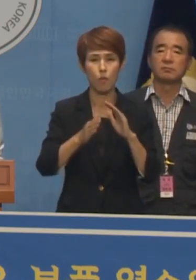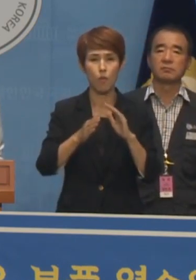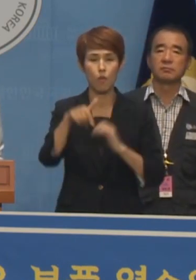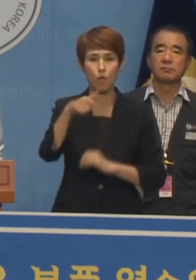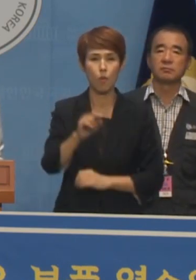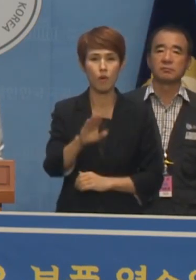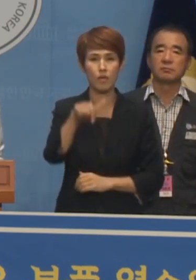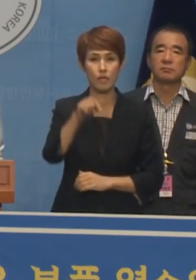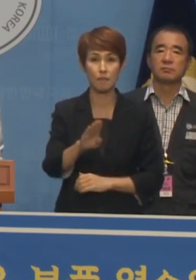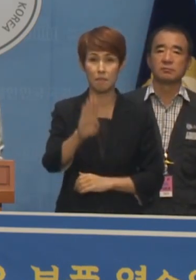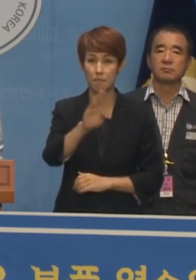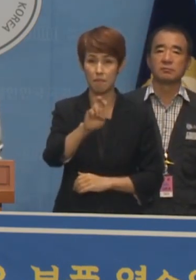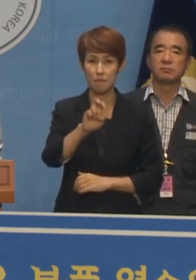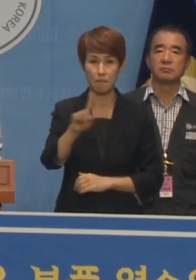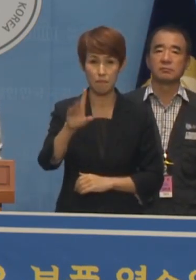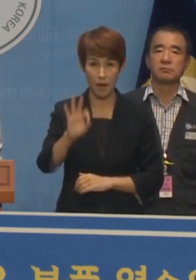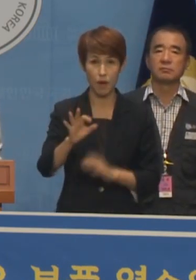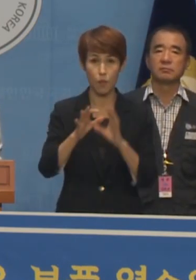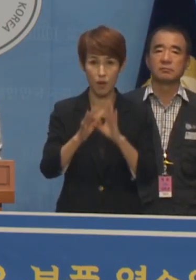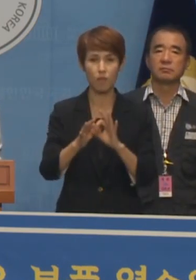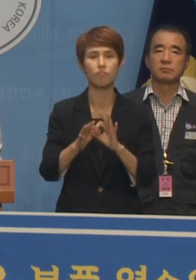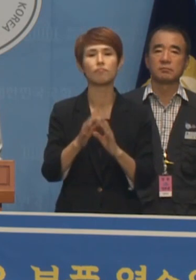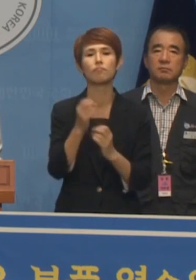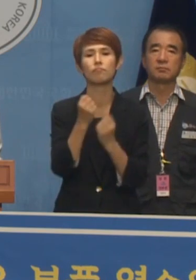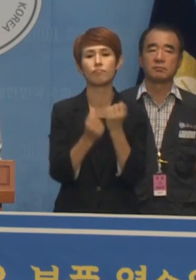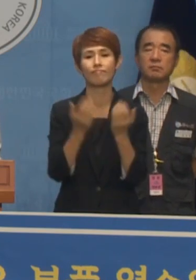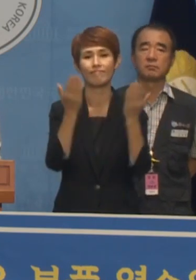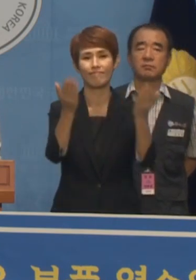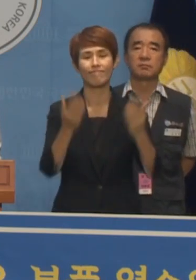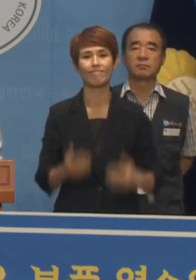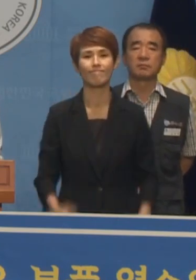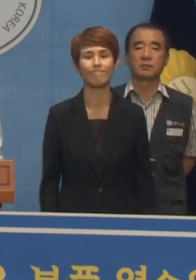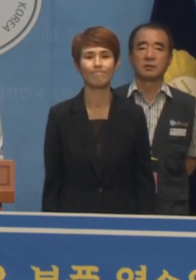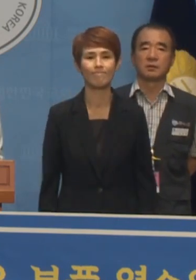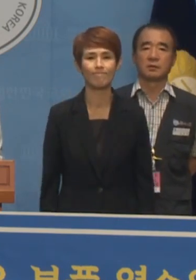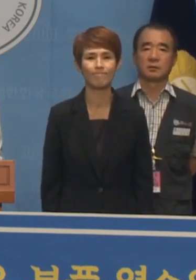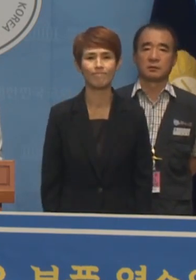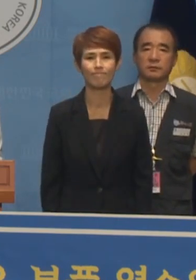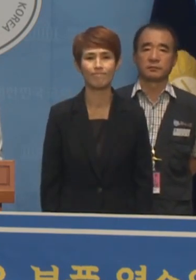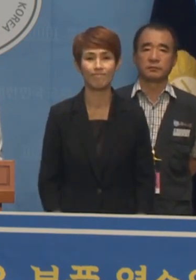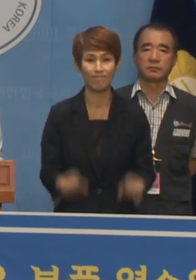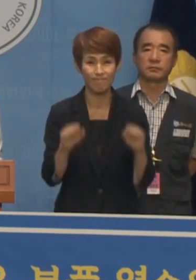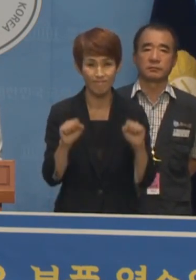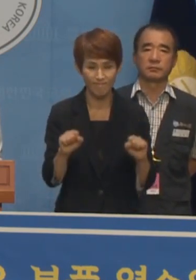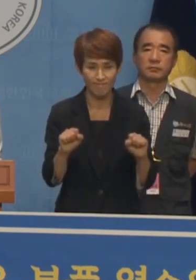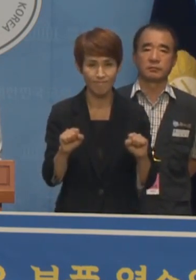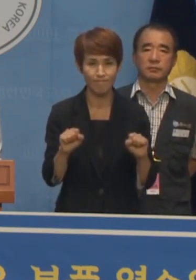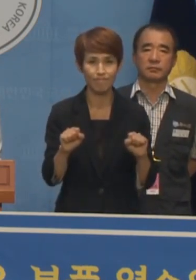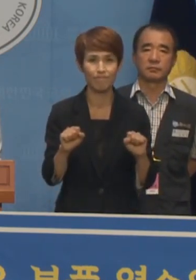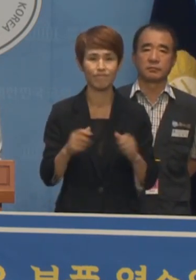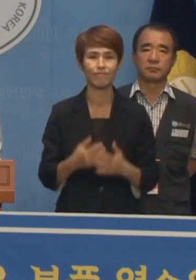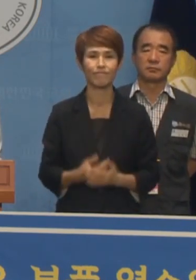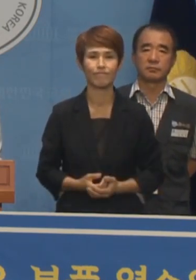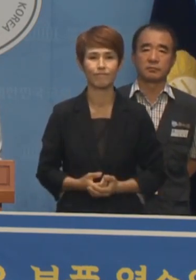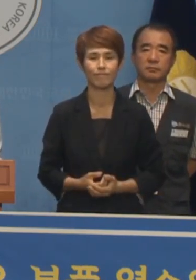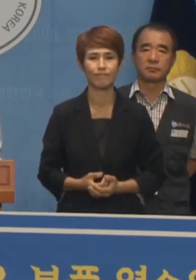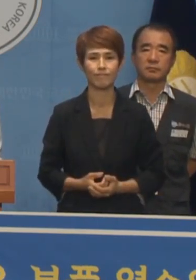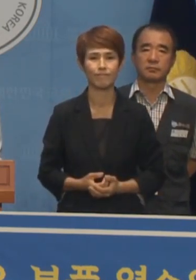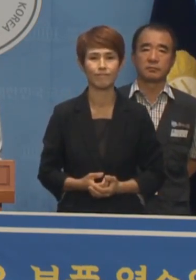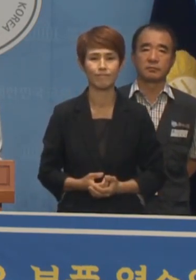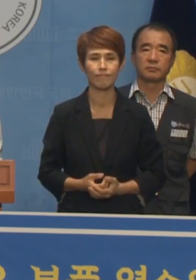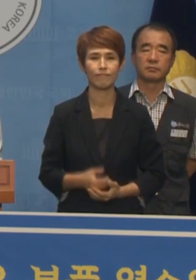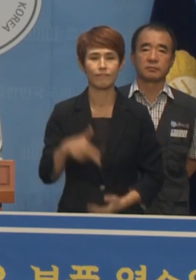정부 대책 마련 촉구를 위한 기자회견 시작하도록 하겠습니다. 안녕하십니까. 여성 비정규직 노동자